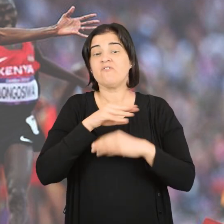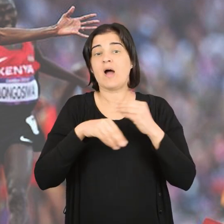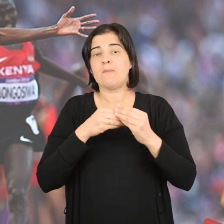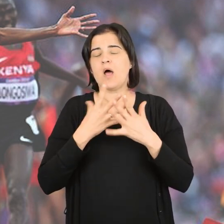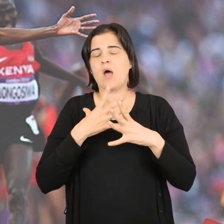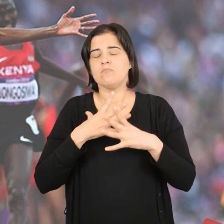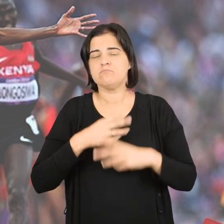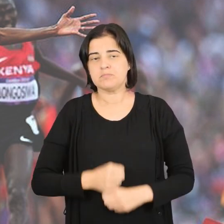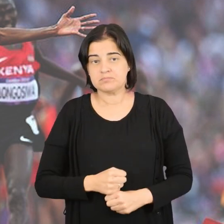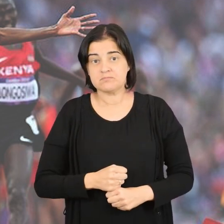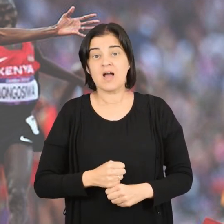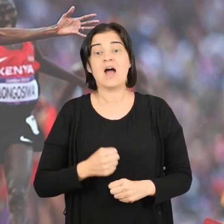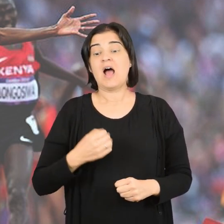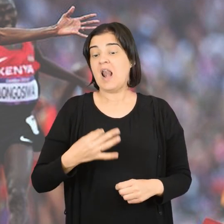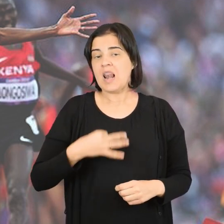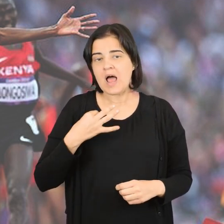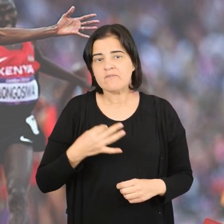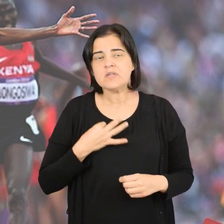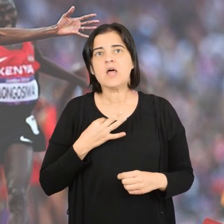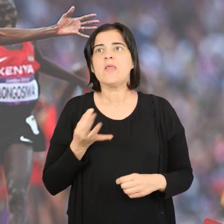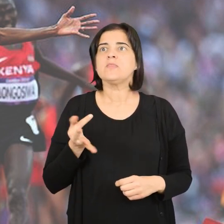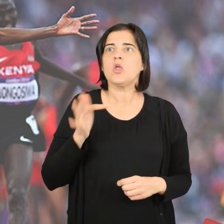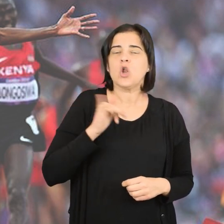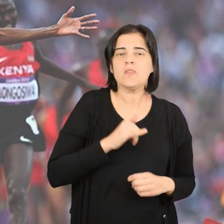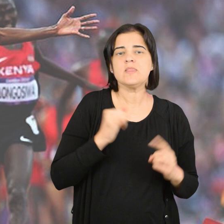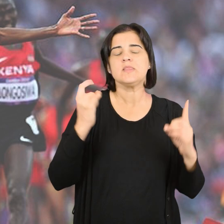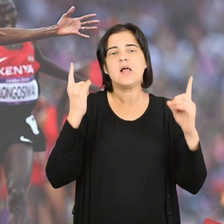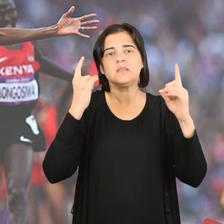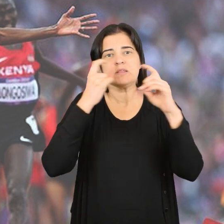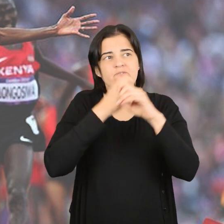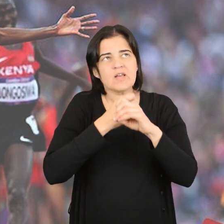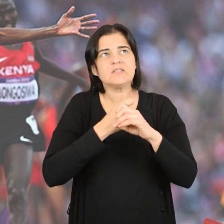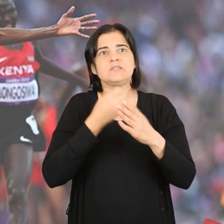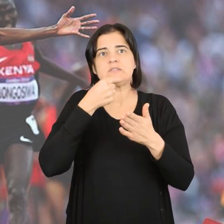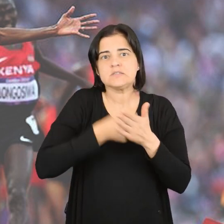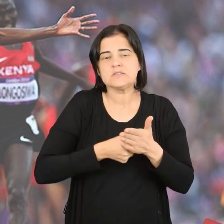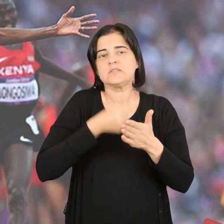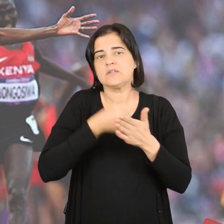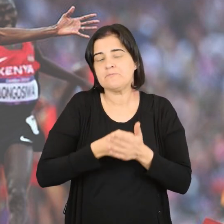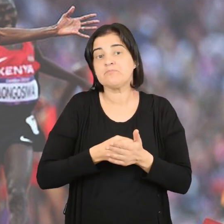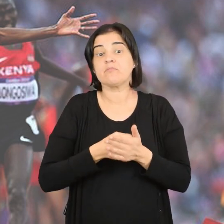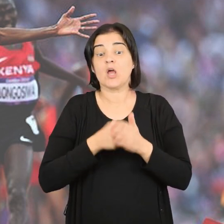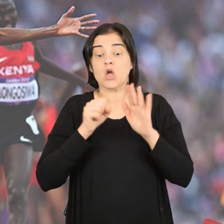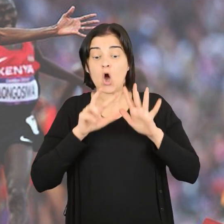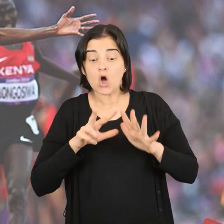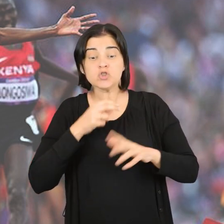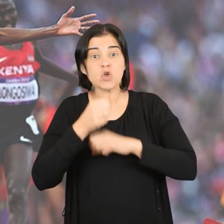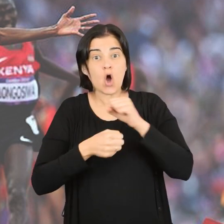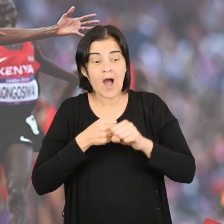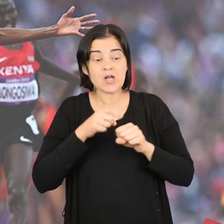bazuca la familia se desmorona la vida se vuelve cada vez más difícil